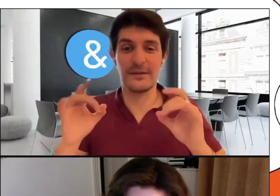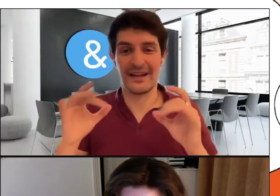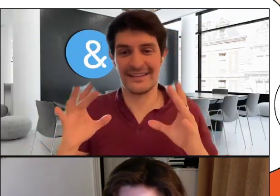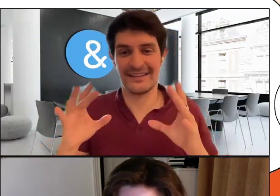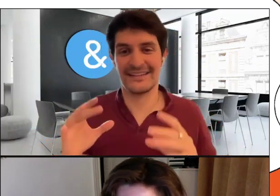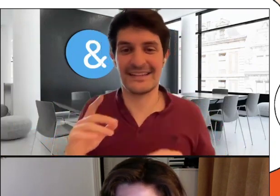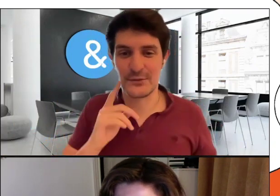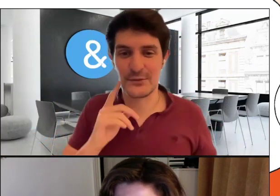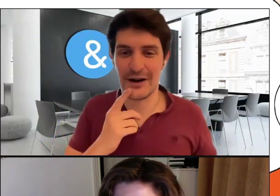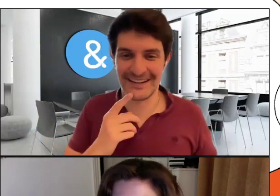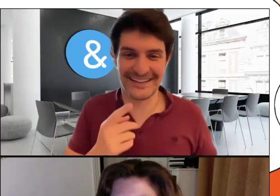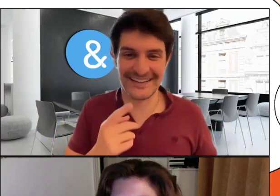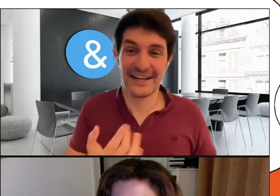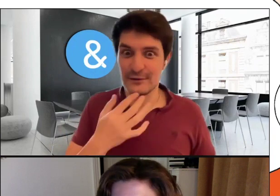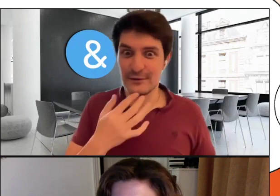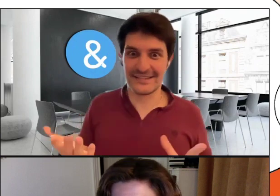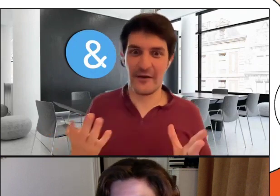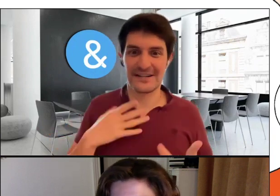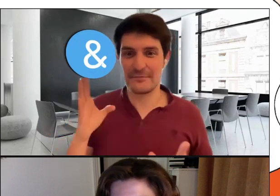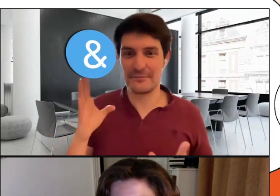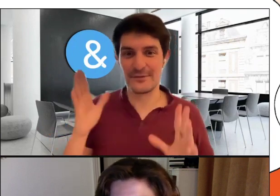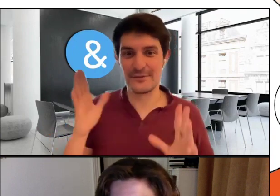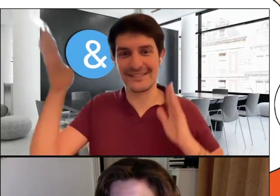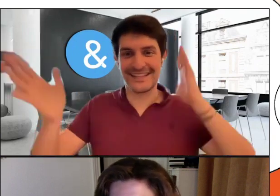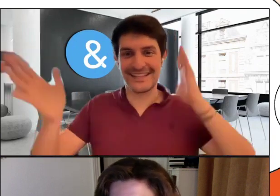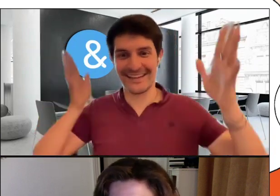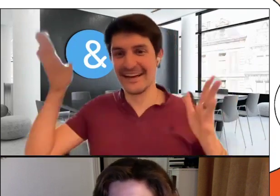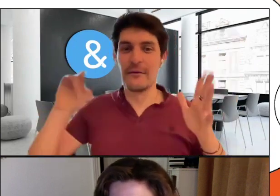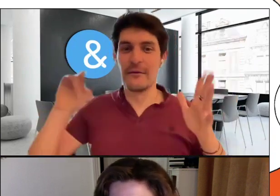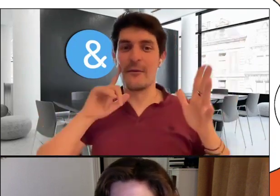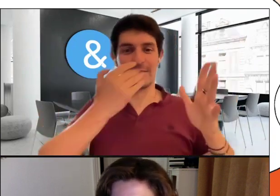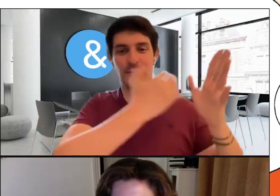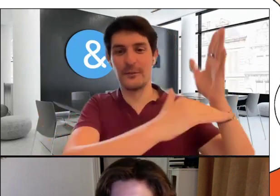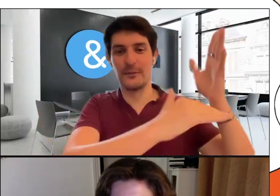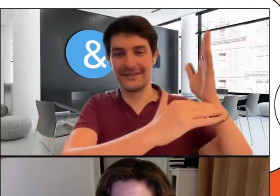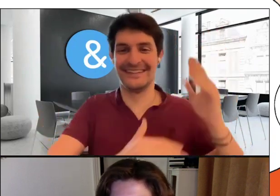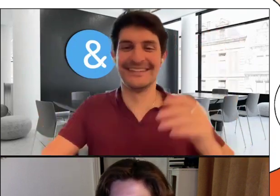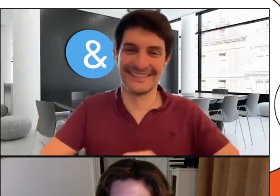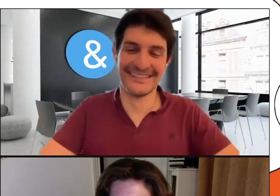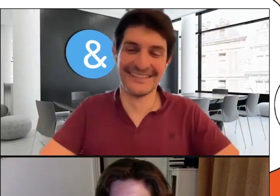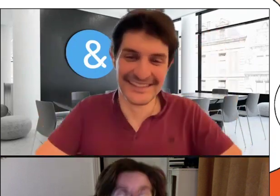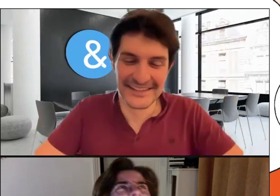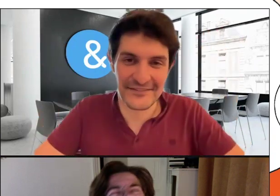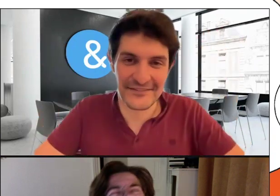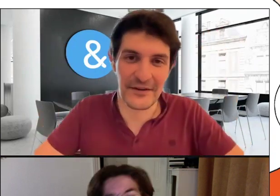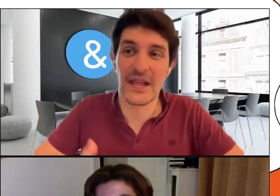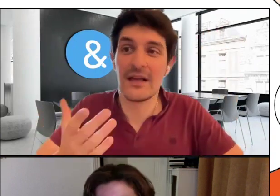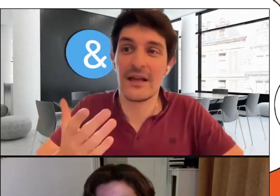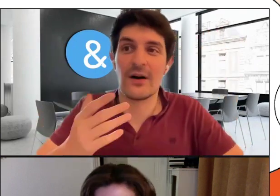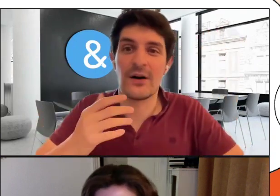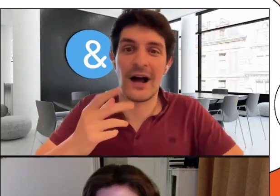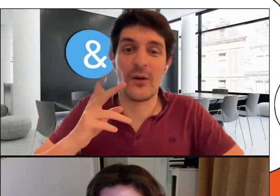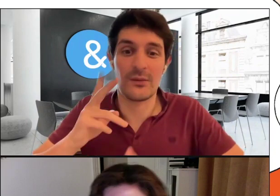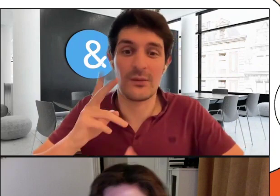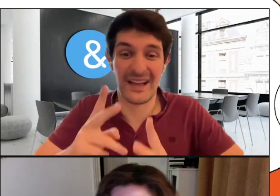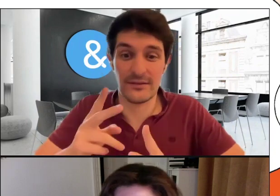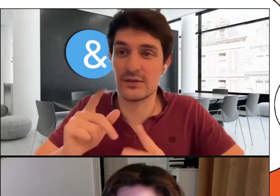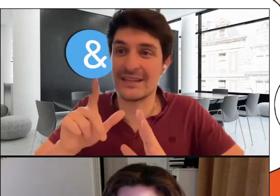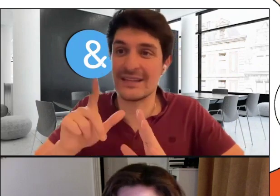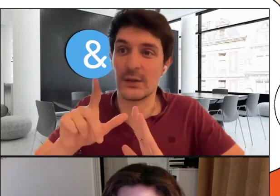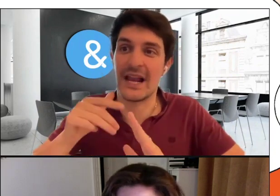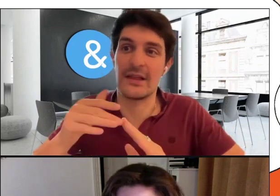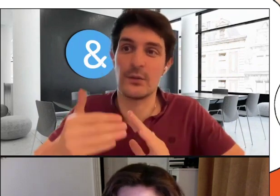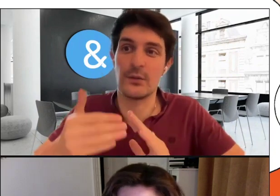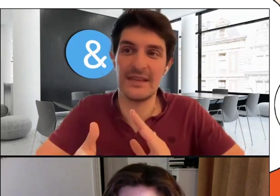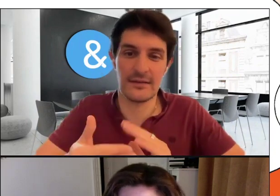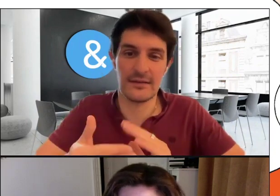des sourds qui ont dit non, j'ai besoin de signer. Pourquoi tu me coupes? Voilà. Alors, on est à la